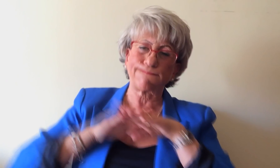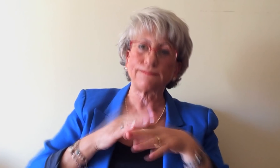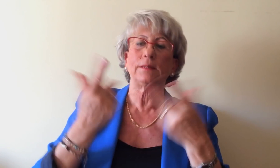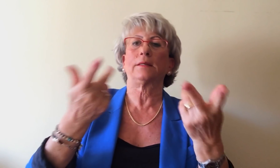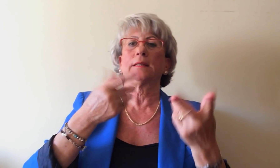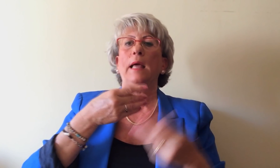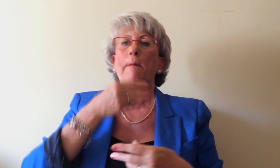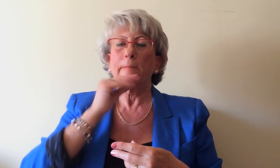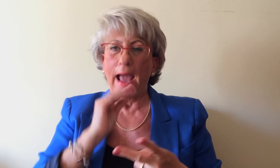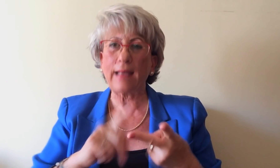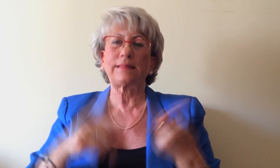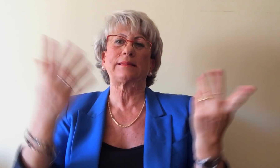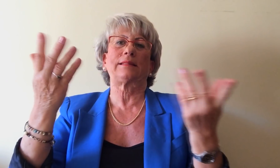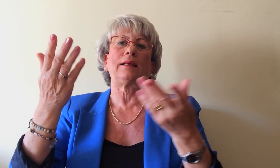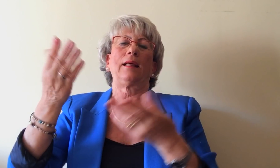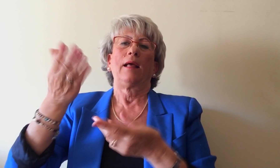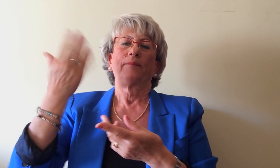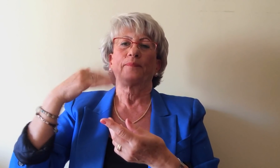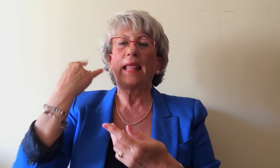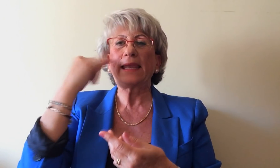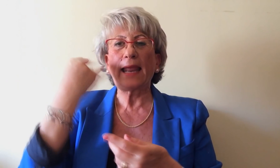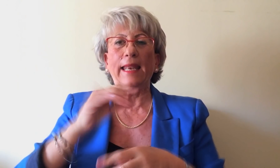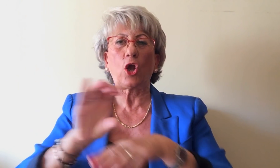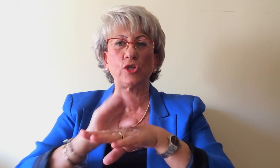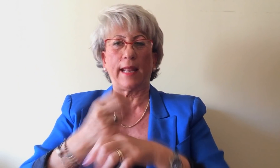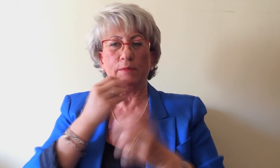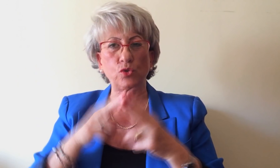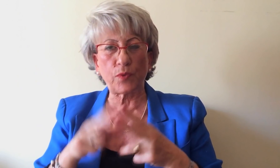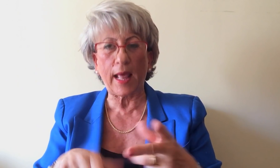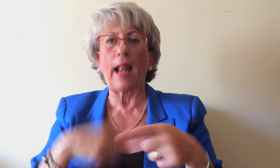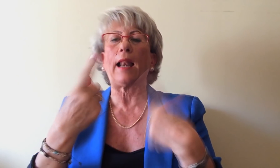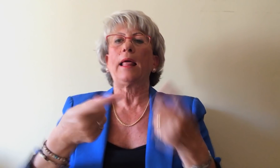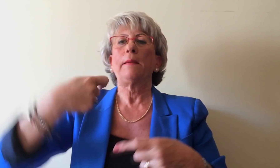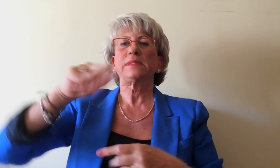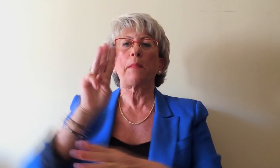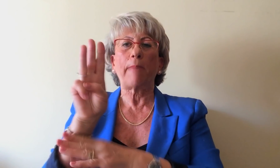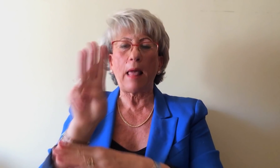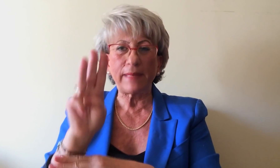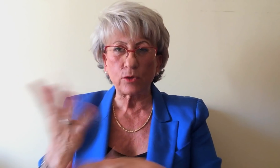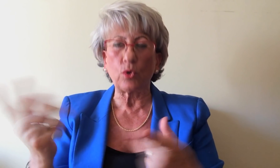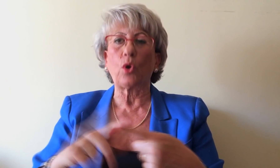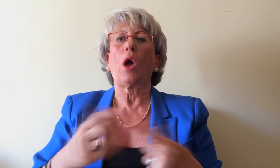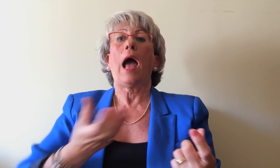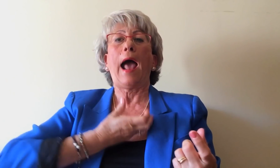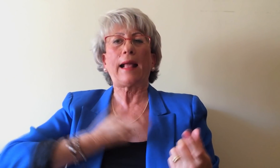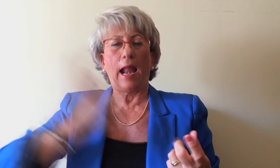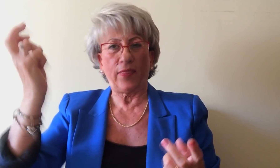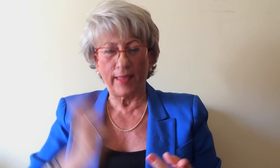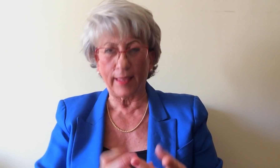convidar el molt honorable president de per llavors, Artur Mas, a la consellera de Benestar Social, Irene Rigau, al president del Parlament,